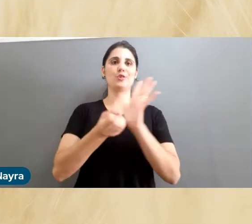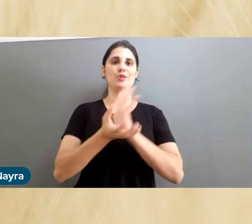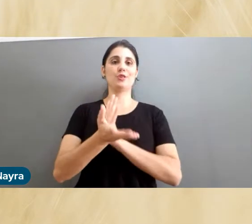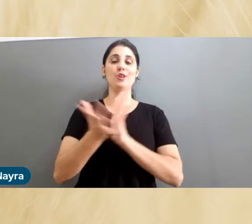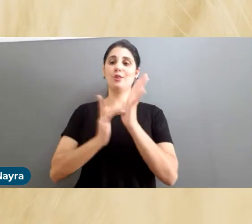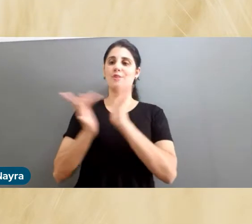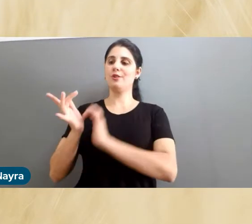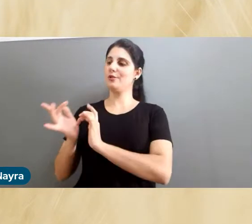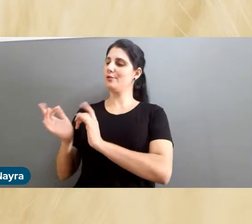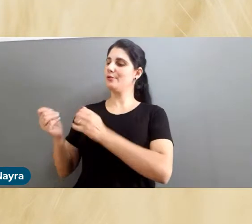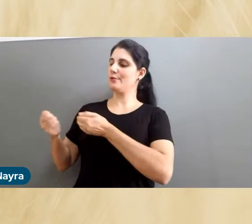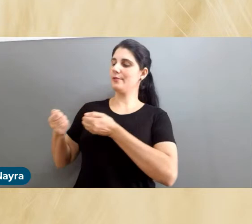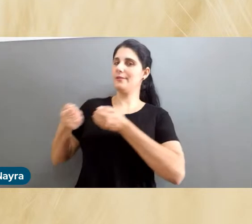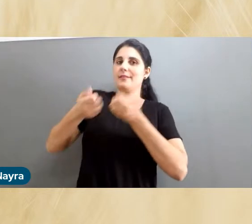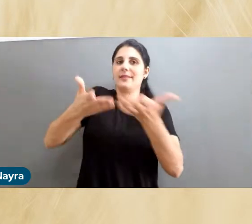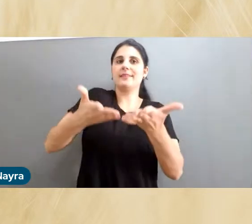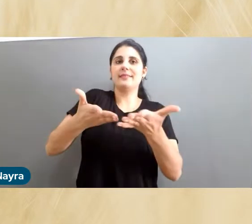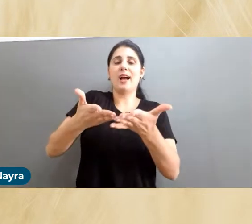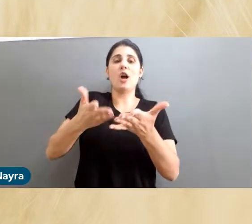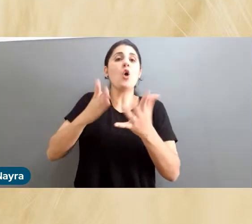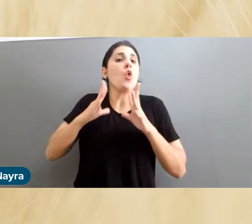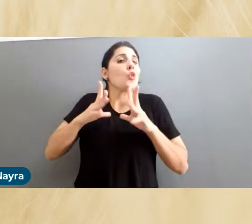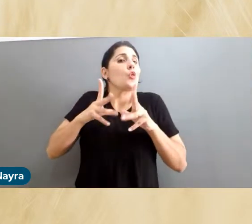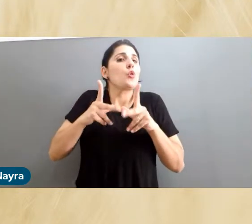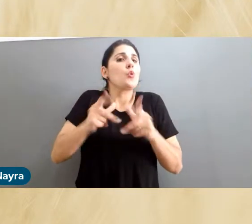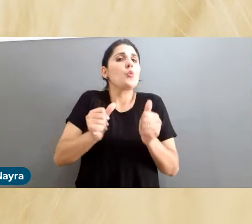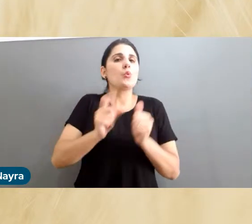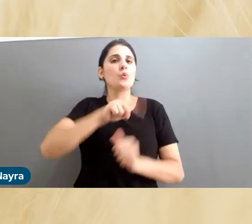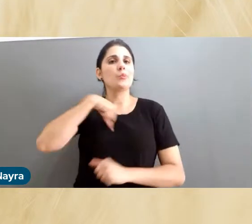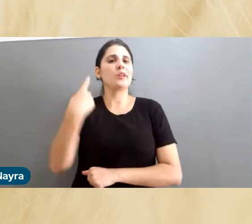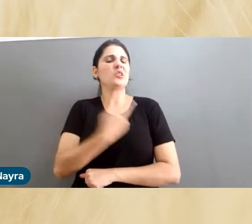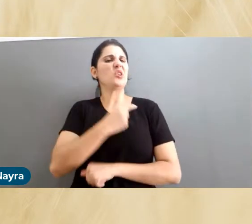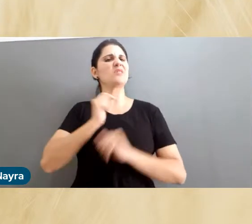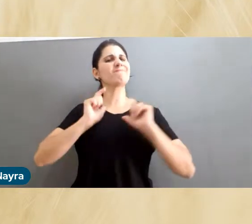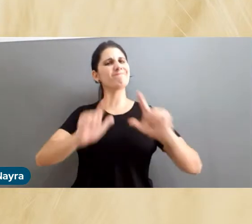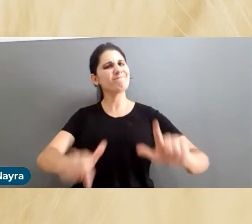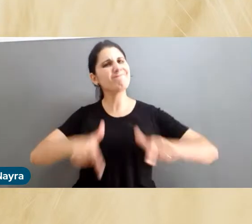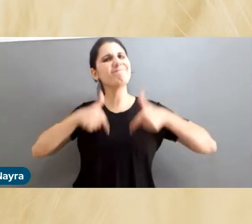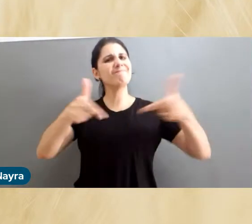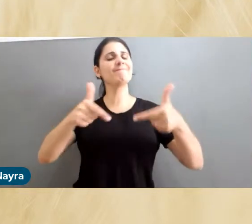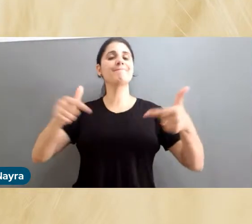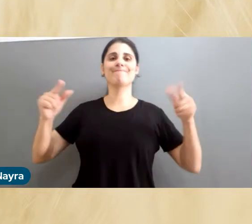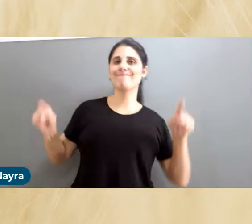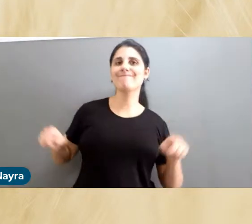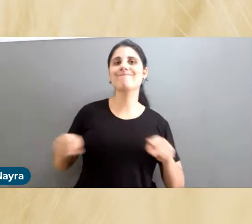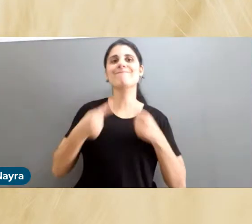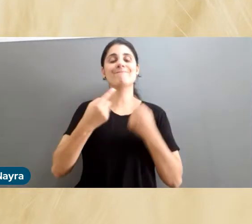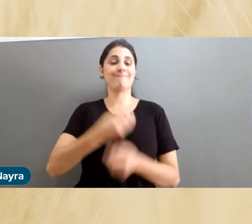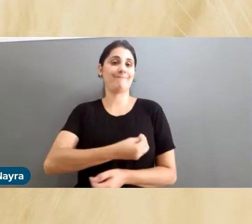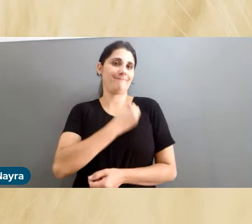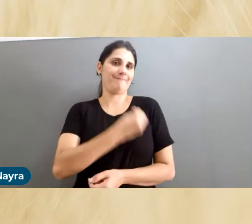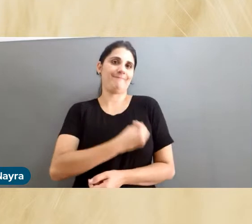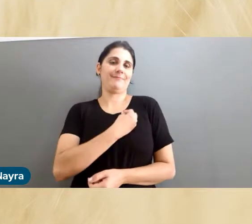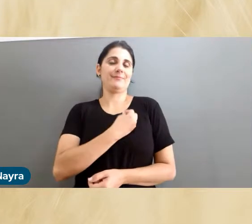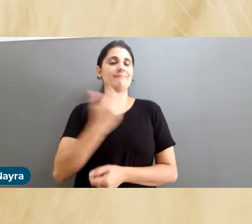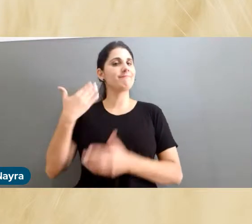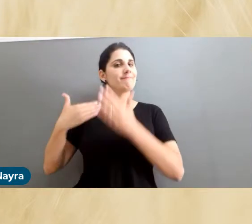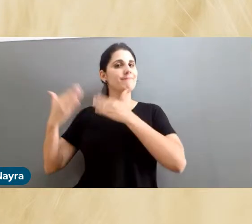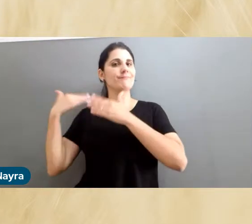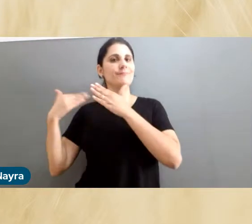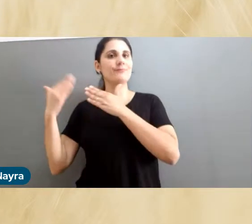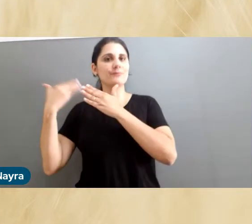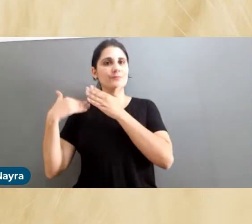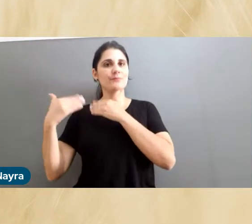nós pudéssemos enfrentar os momentos mais desafiadores que naquela época estavam configuradas